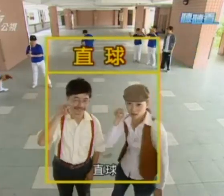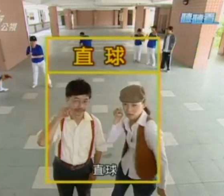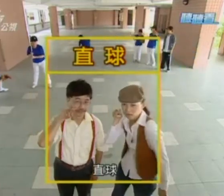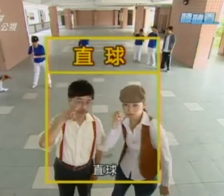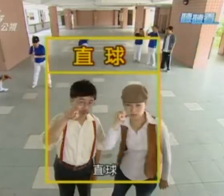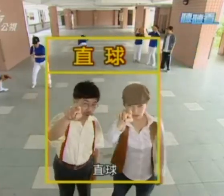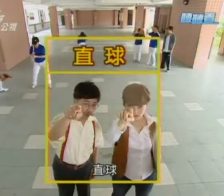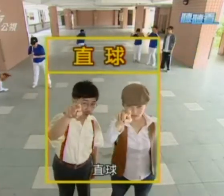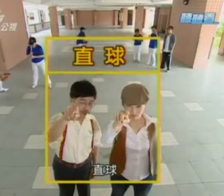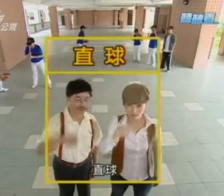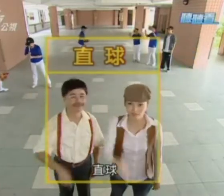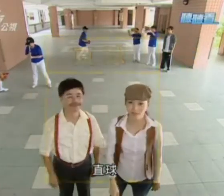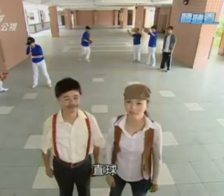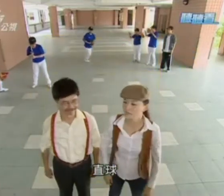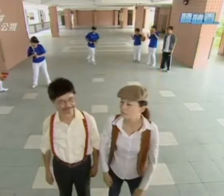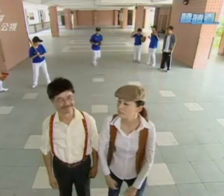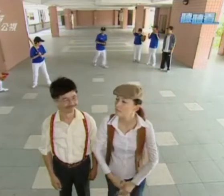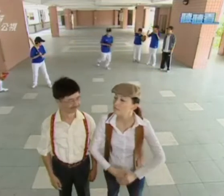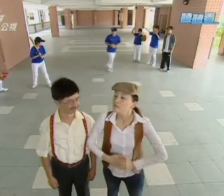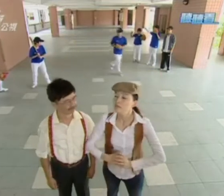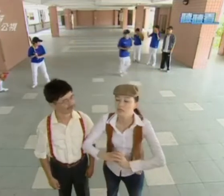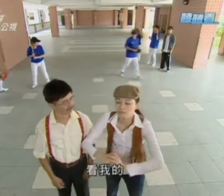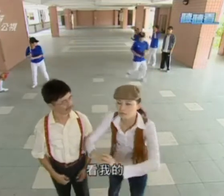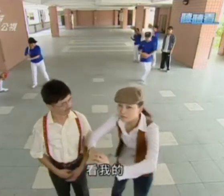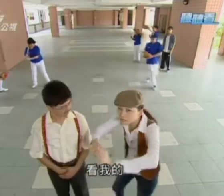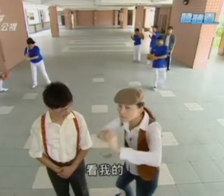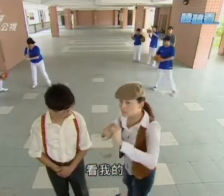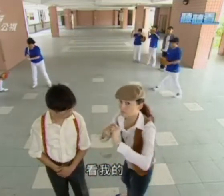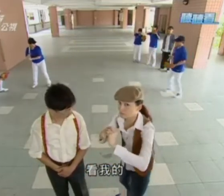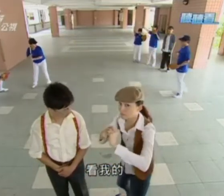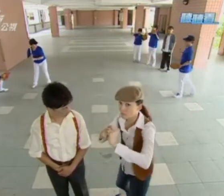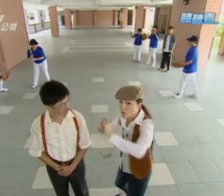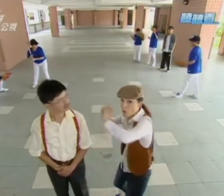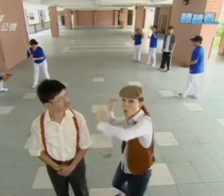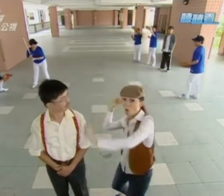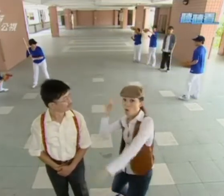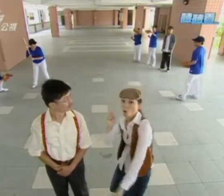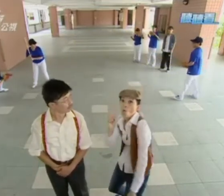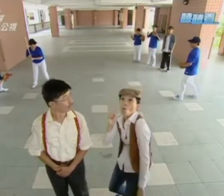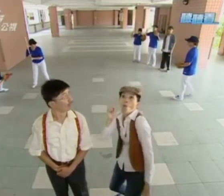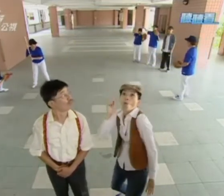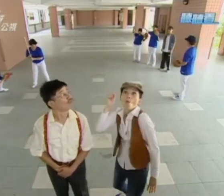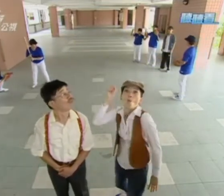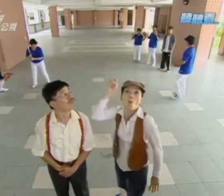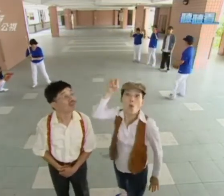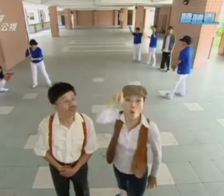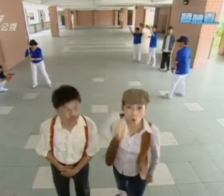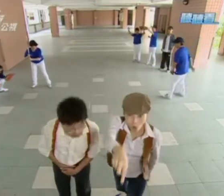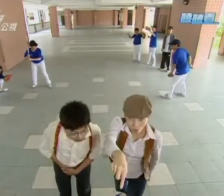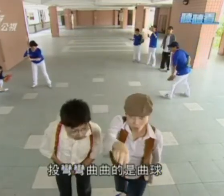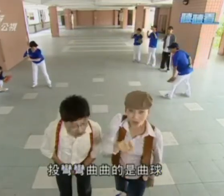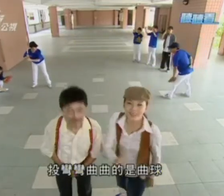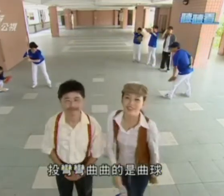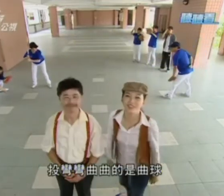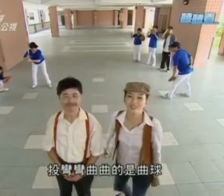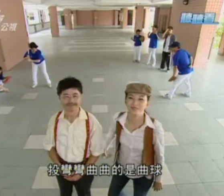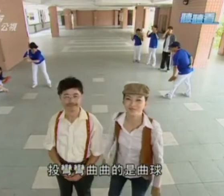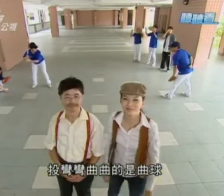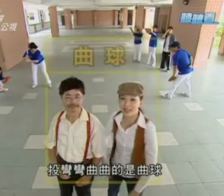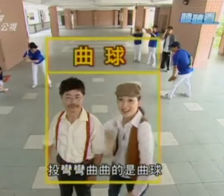直球。 看我的啊！哇，头歪歪曲曲的呢，